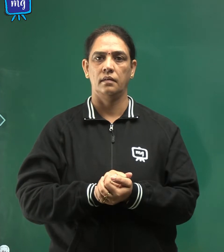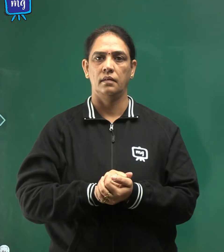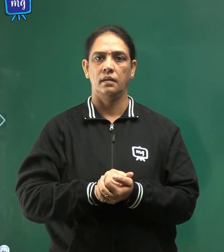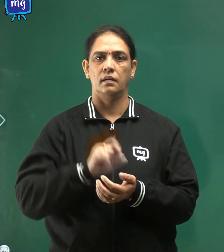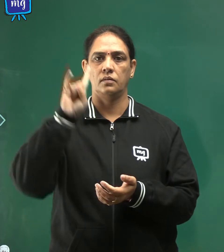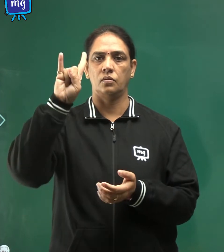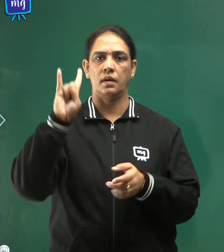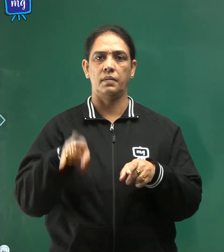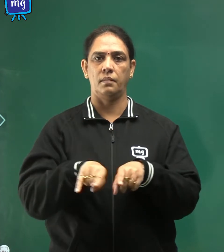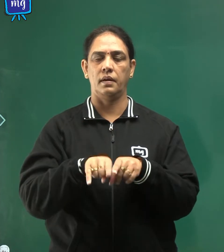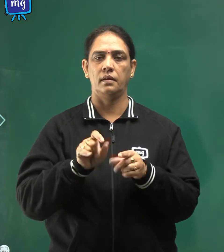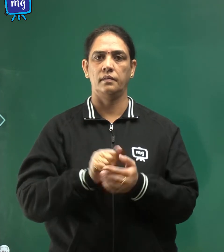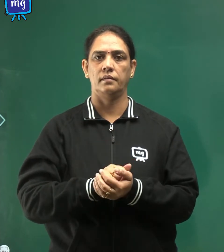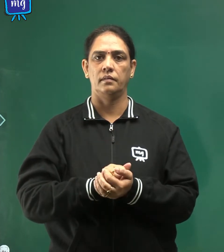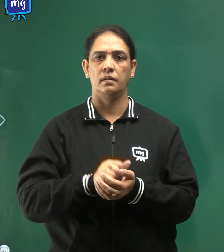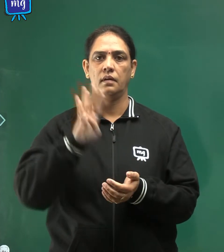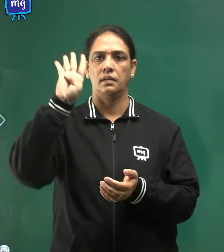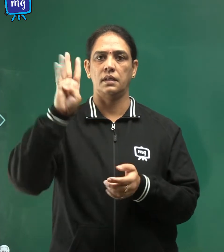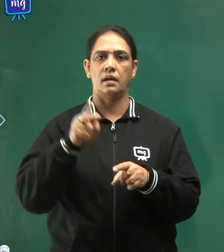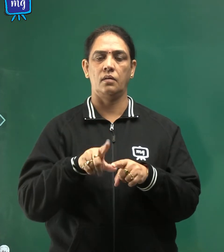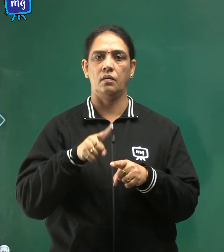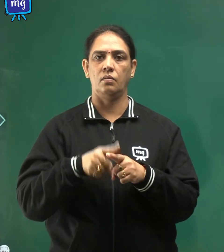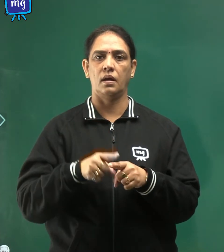16 बराबर 4 गुणा 4